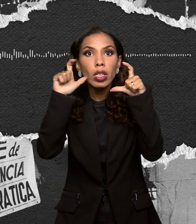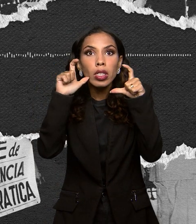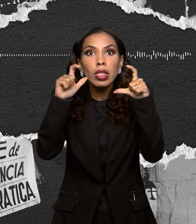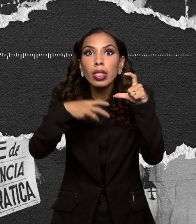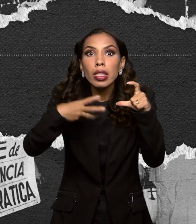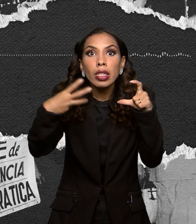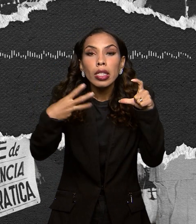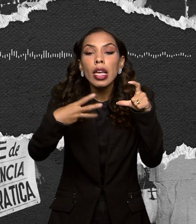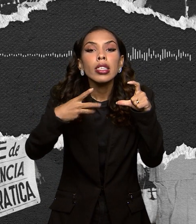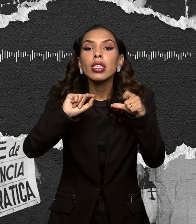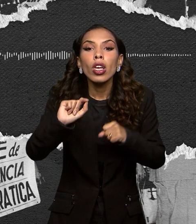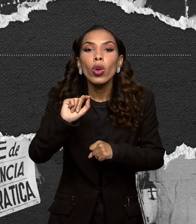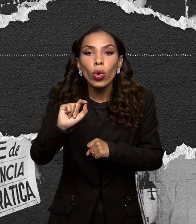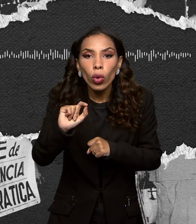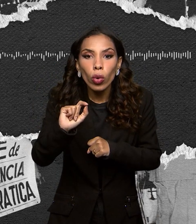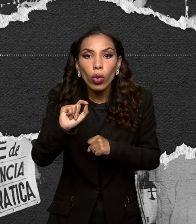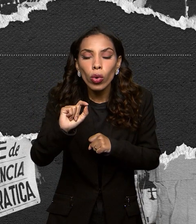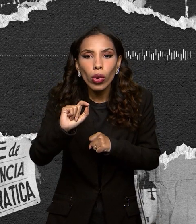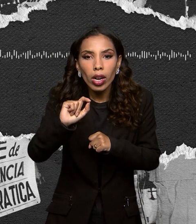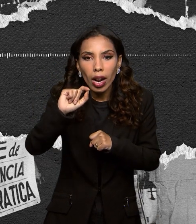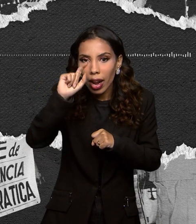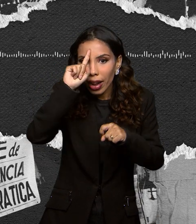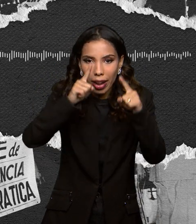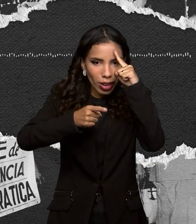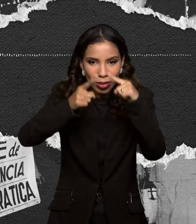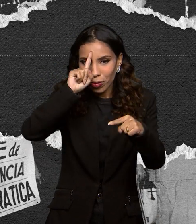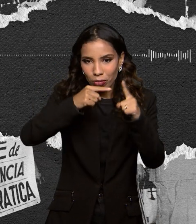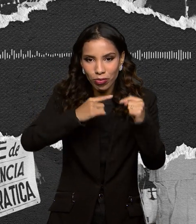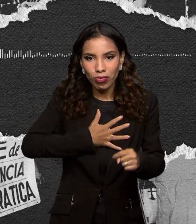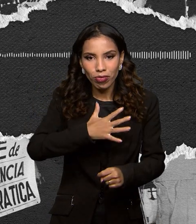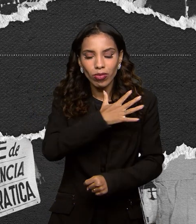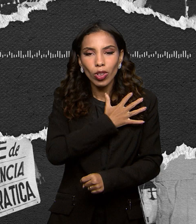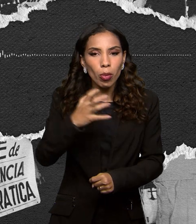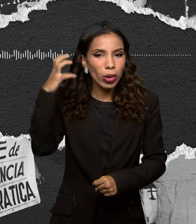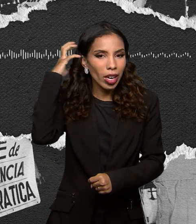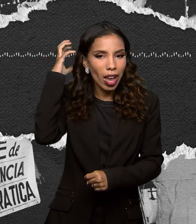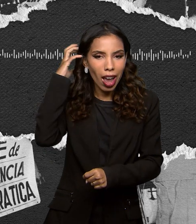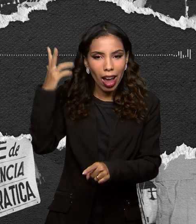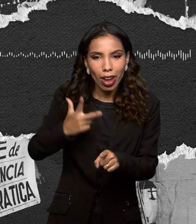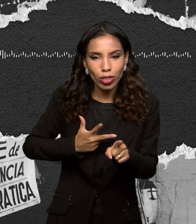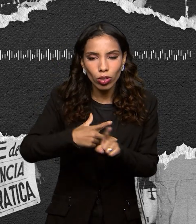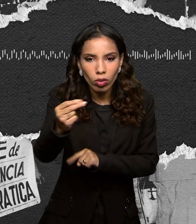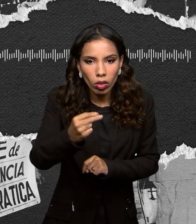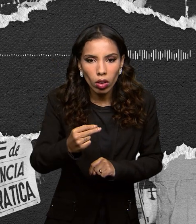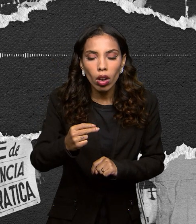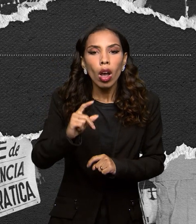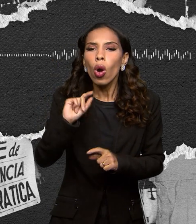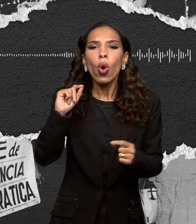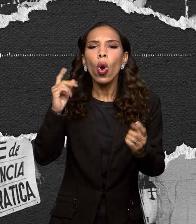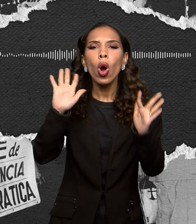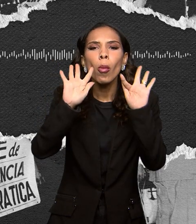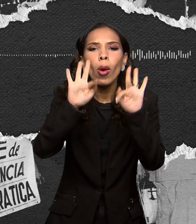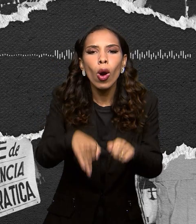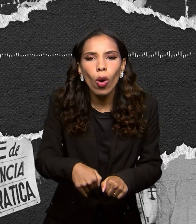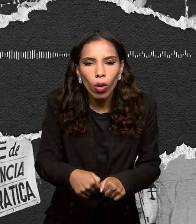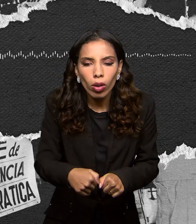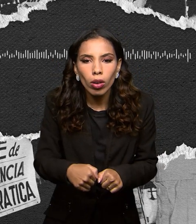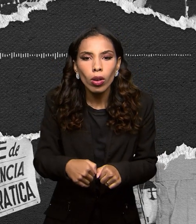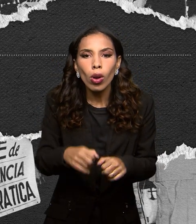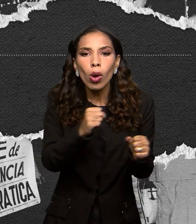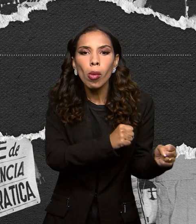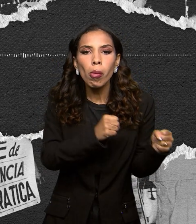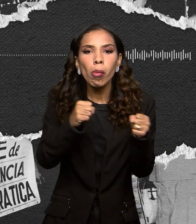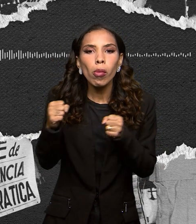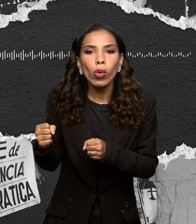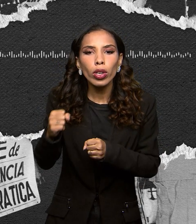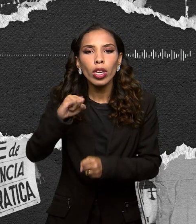mudou de posição numa guerra ganha pela rádio. Essa disputa terminou com uma manobra que enfraqueceu o poder de João